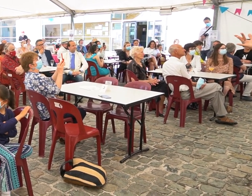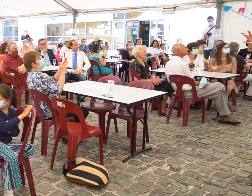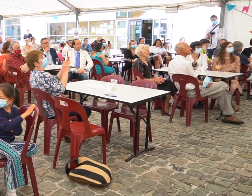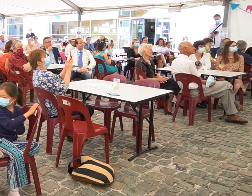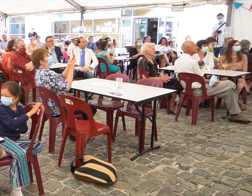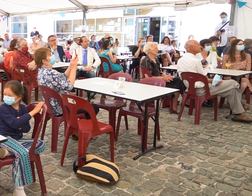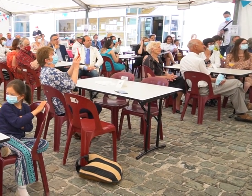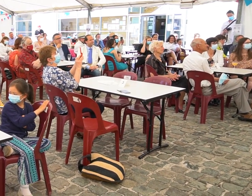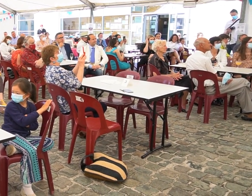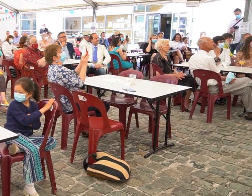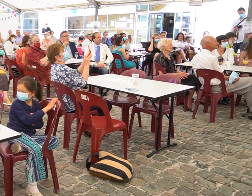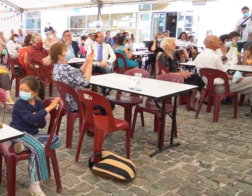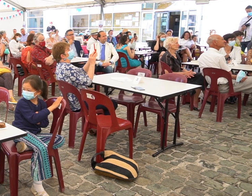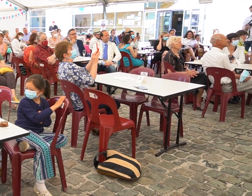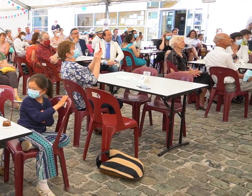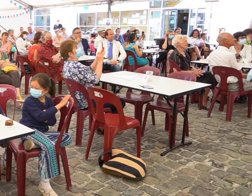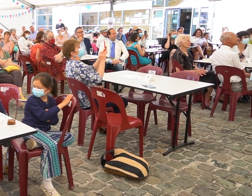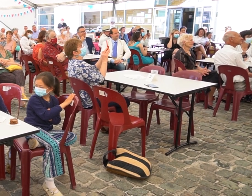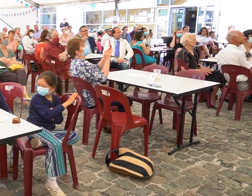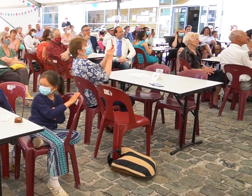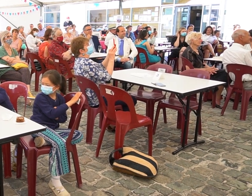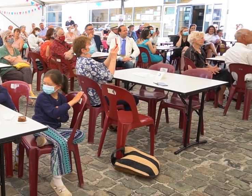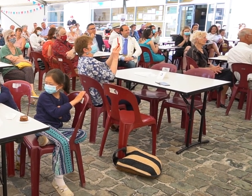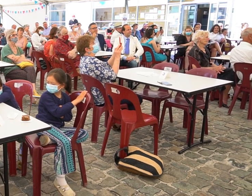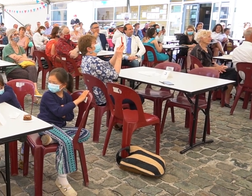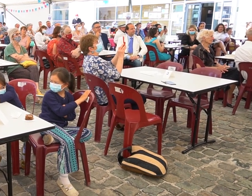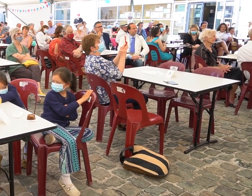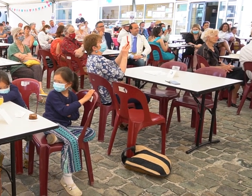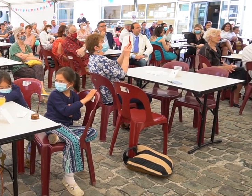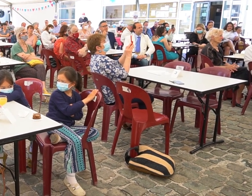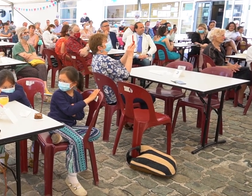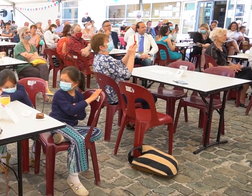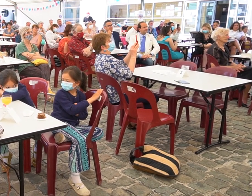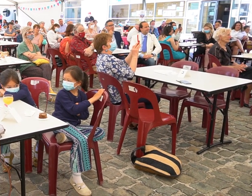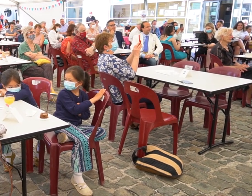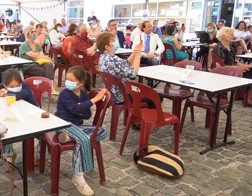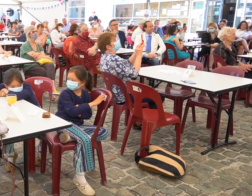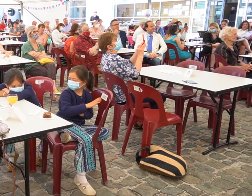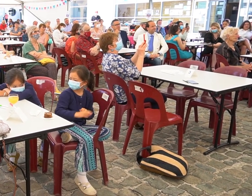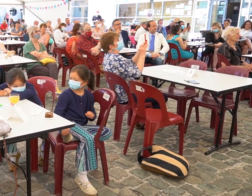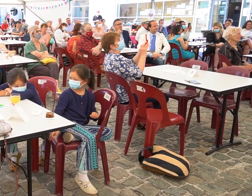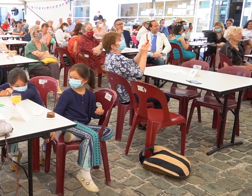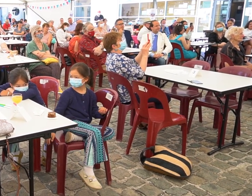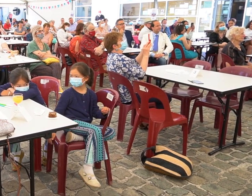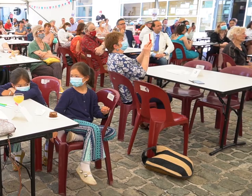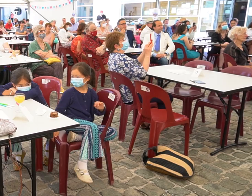transmet Martine de génération en génération comme un cadeau, comme un trésor. Et l'éditrice que je suis peut vous dire à quel point